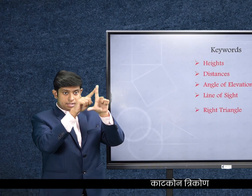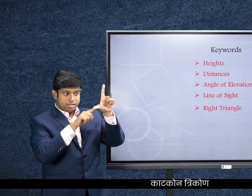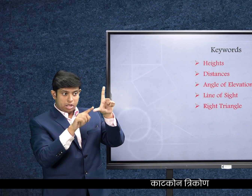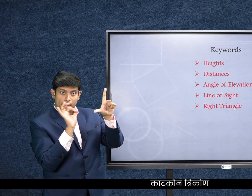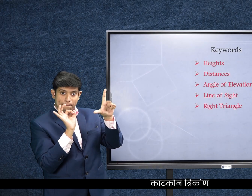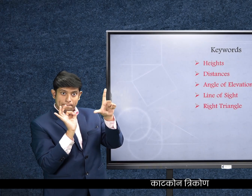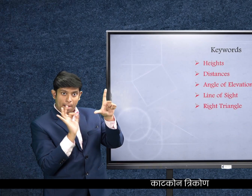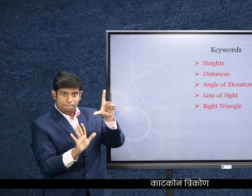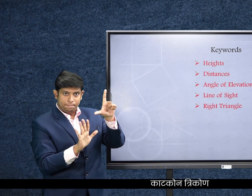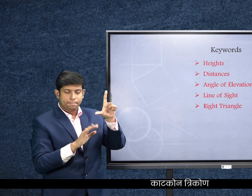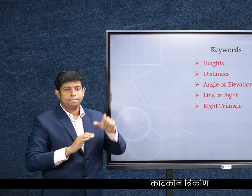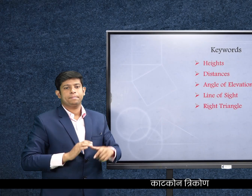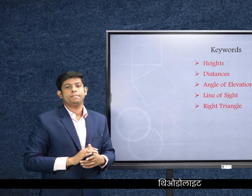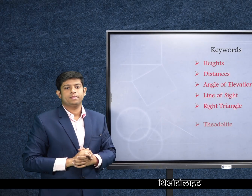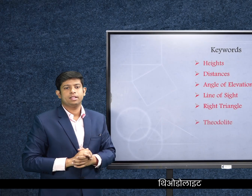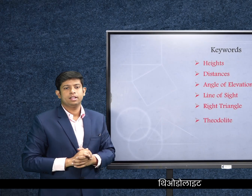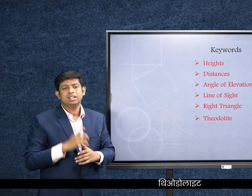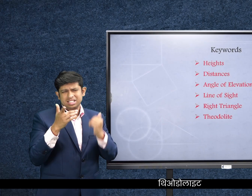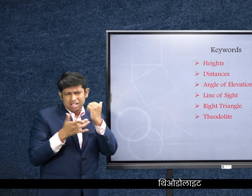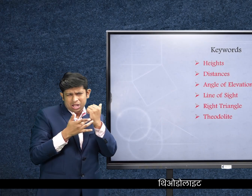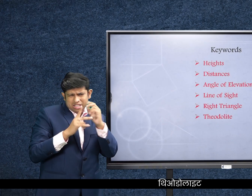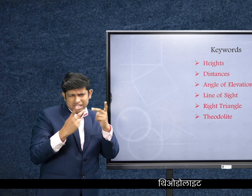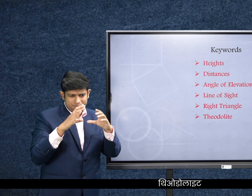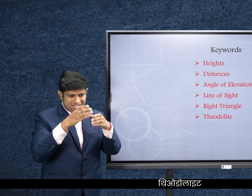काटकोन त्रिकोण, थिओडोलाइट,